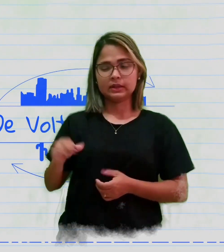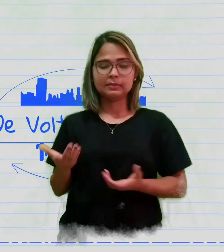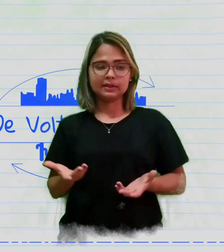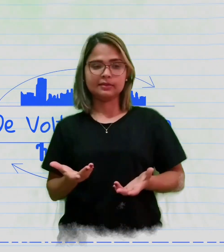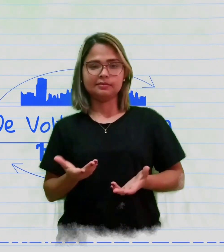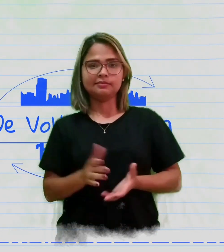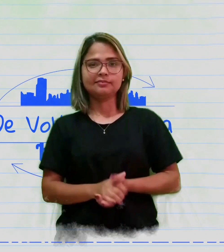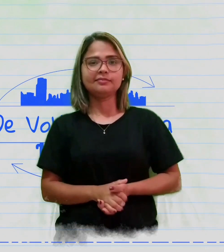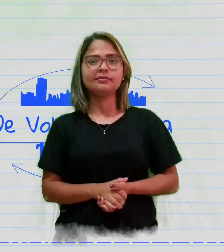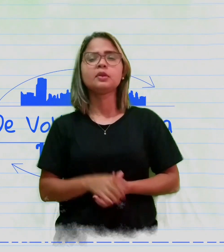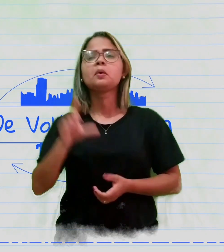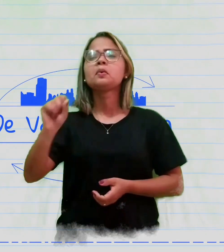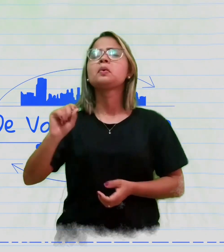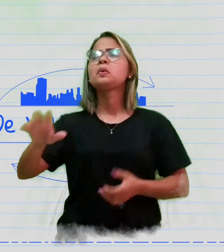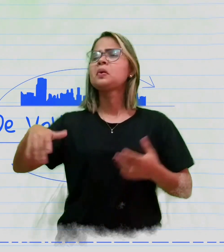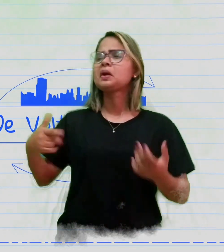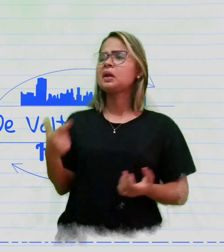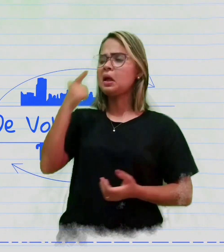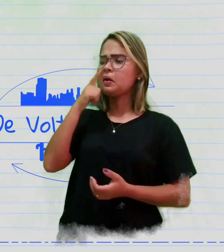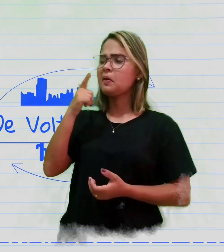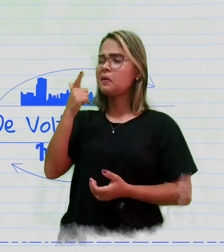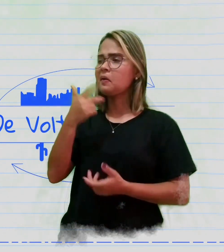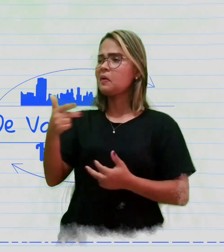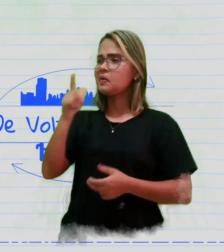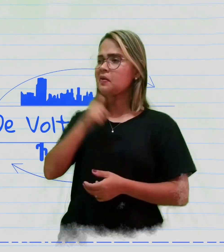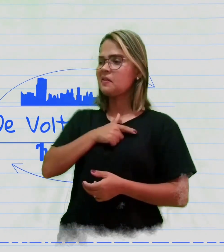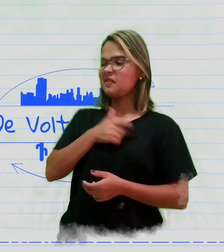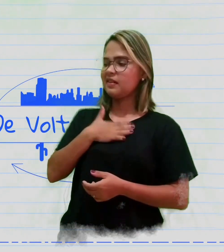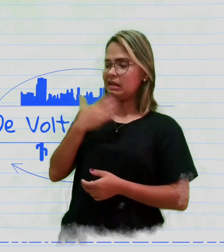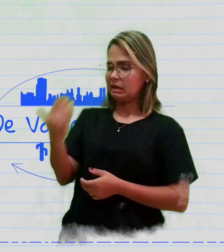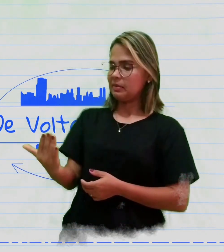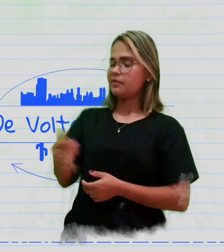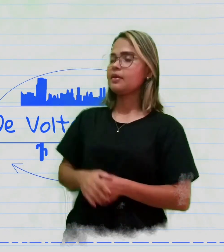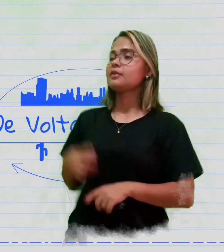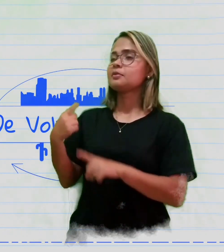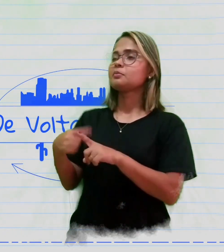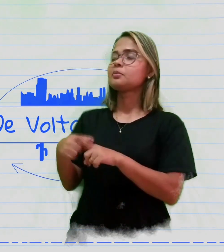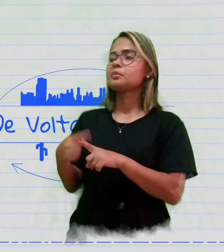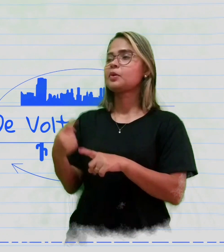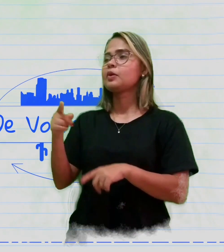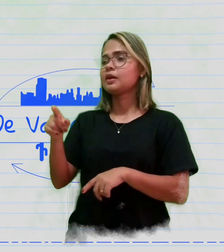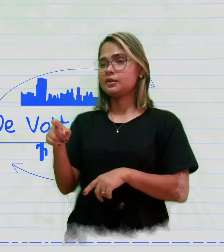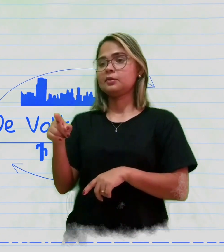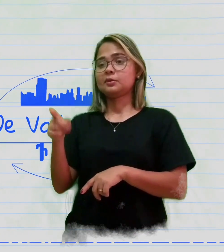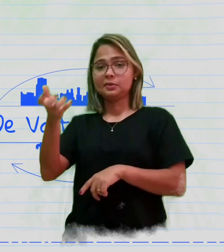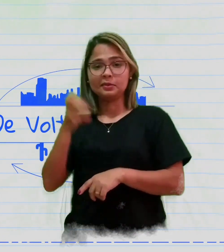com saudades. E eu gostaria de agradecer ao Dragão do Mar, Cine Teatro São Luís e Governo do Estado por possibilitar que